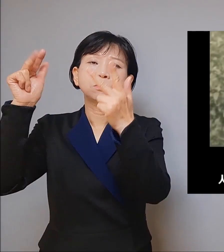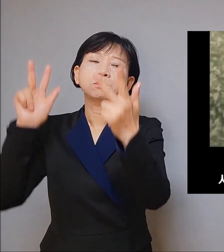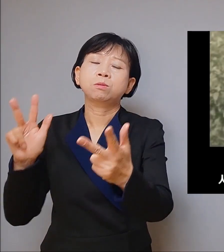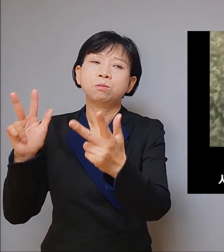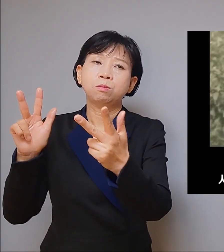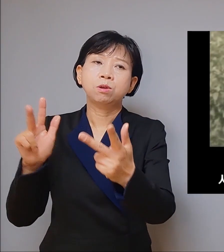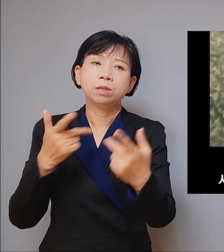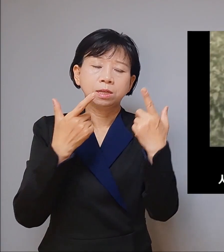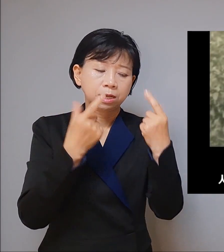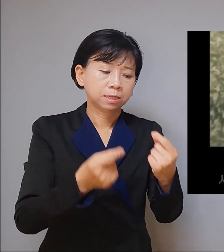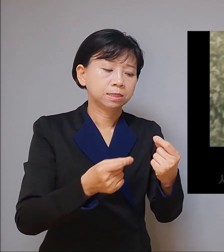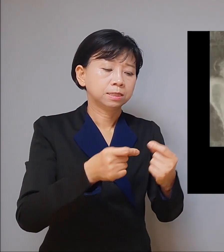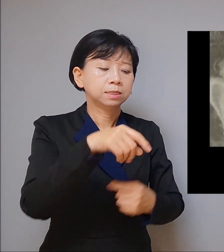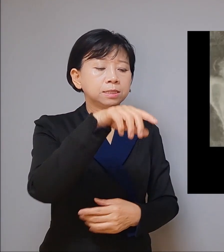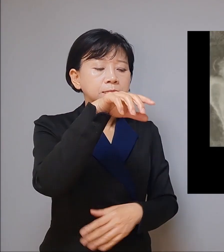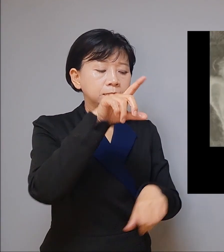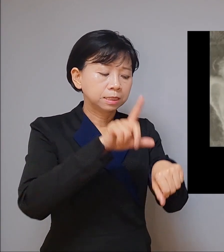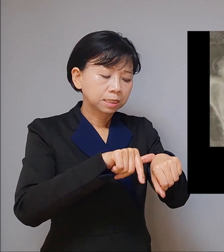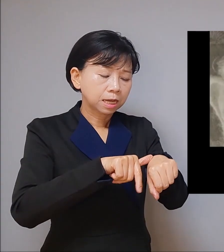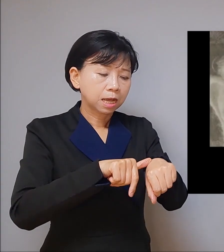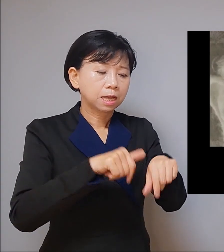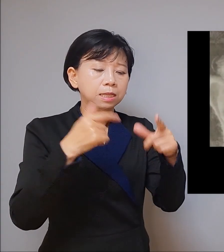같은 시간, 같은 장소에서